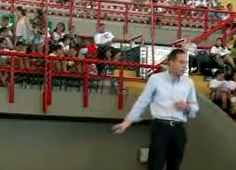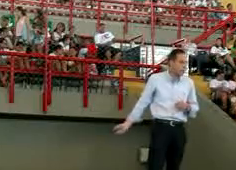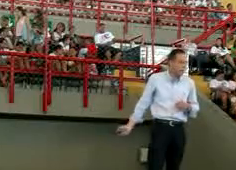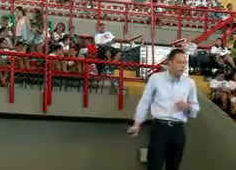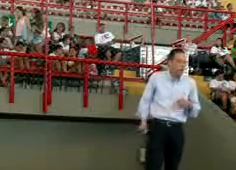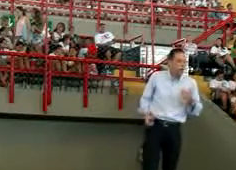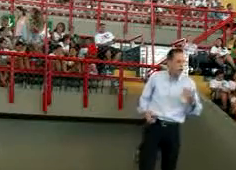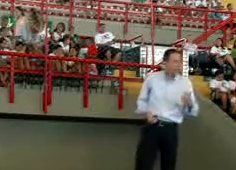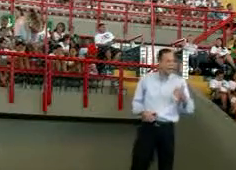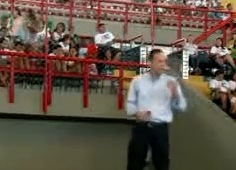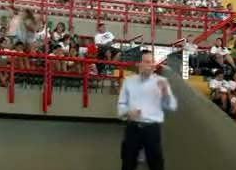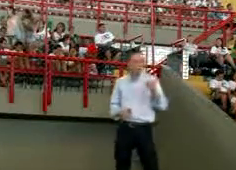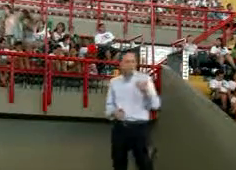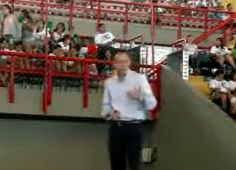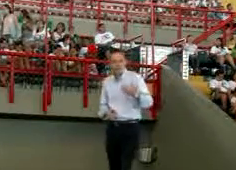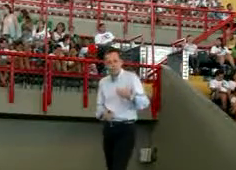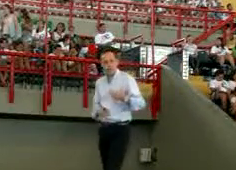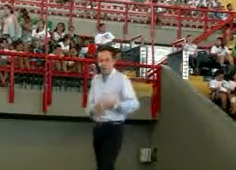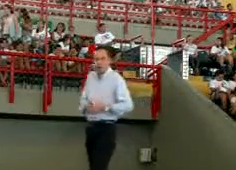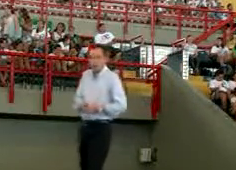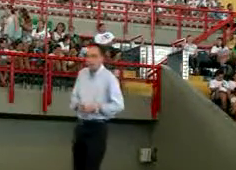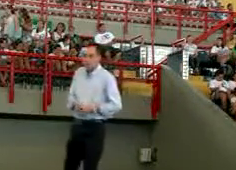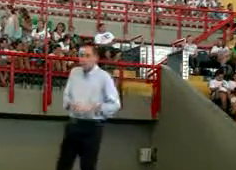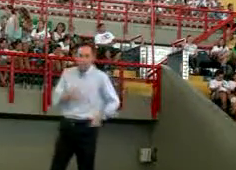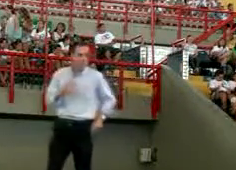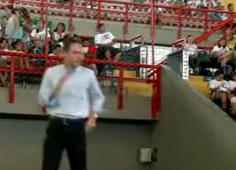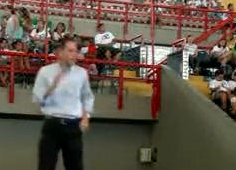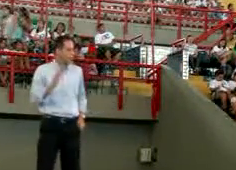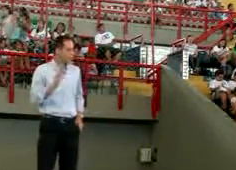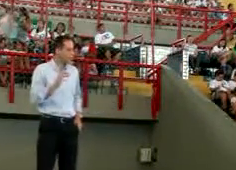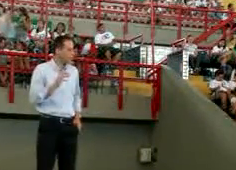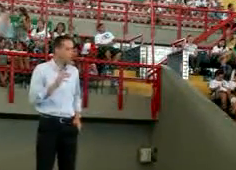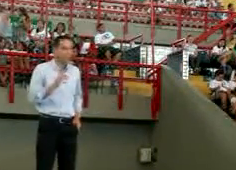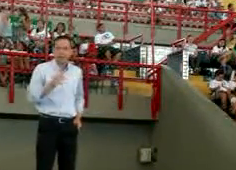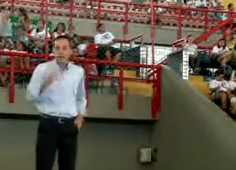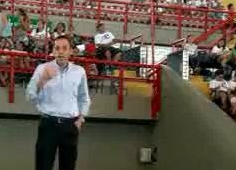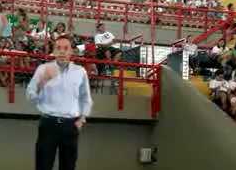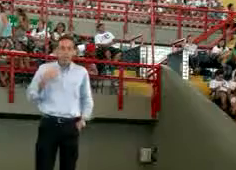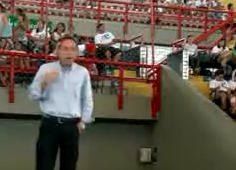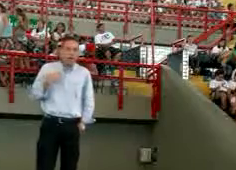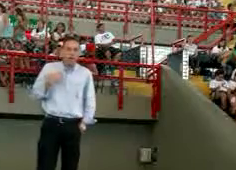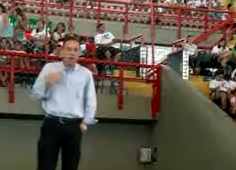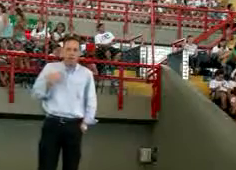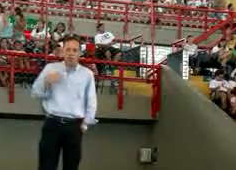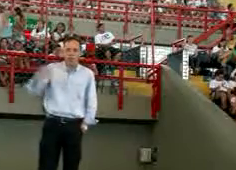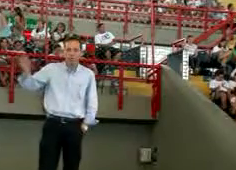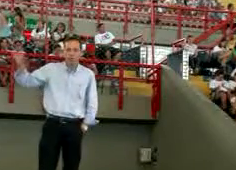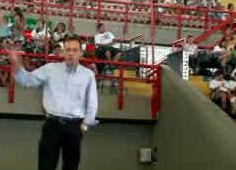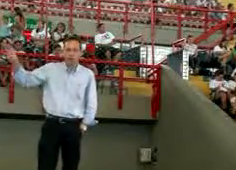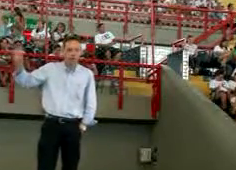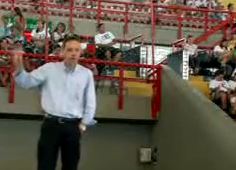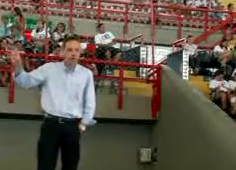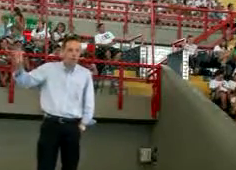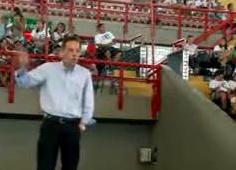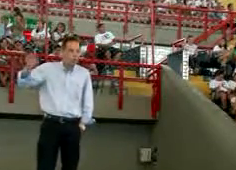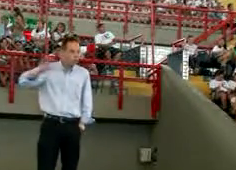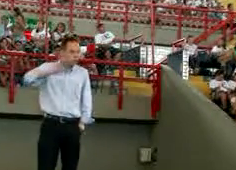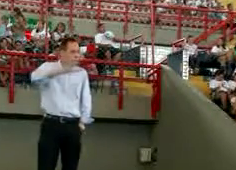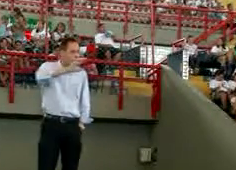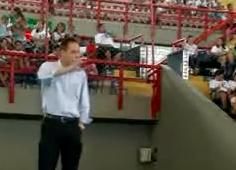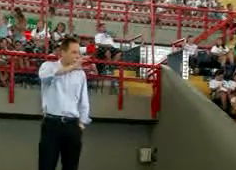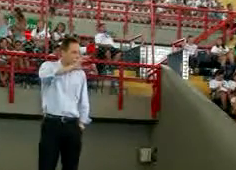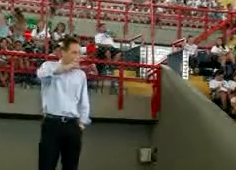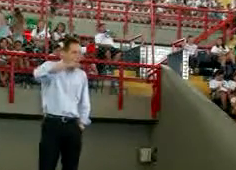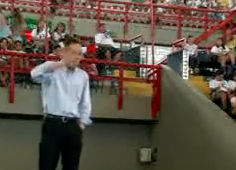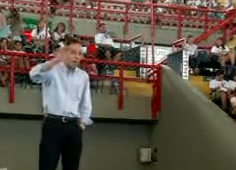gente chama de período regencial. E pense, eu particularmente acho o período regencial